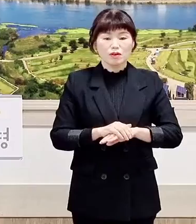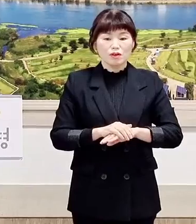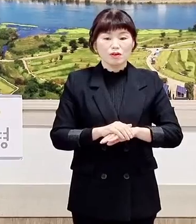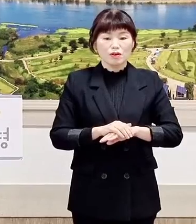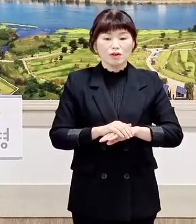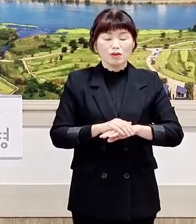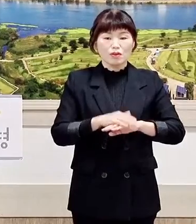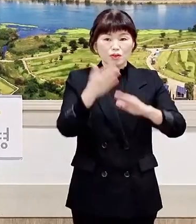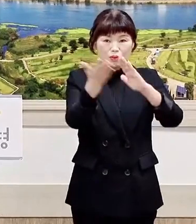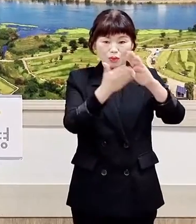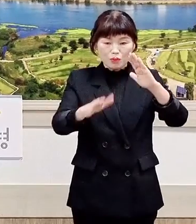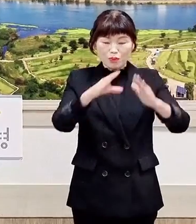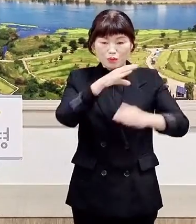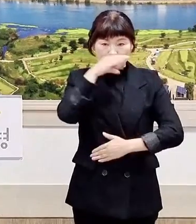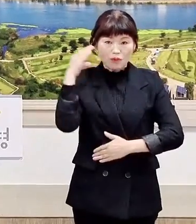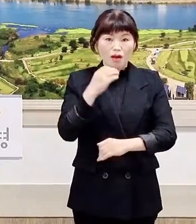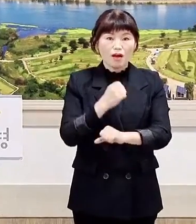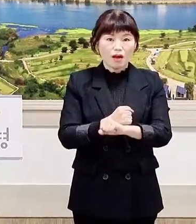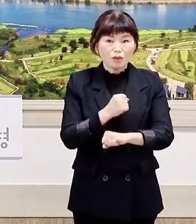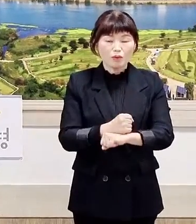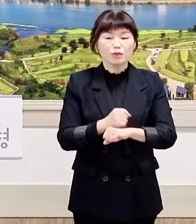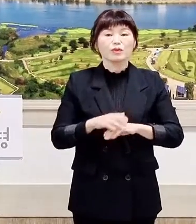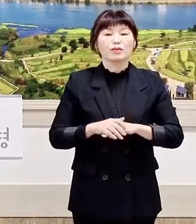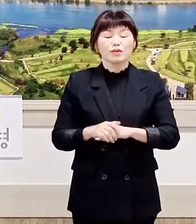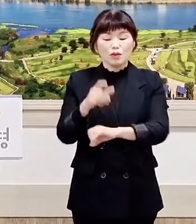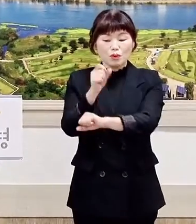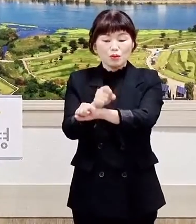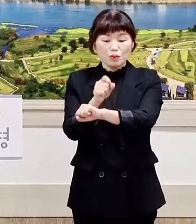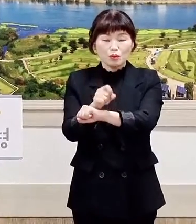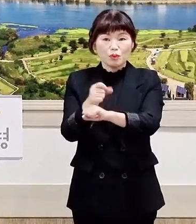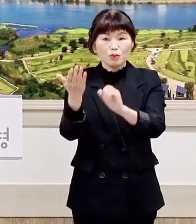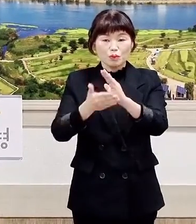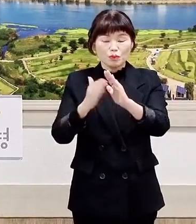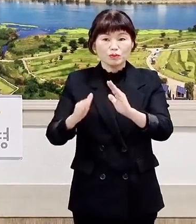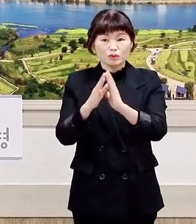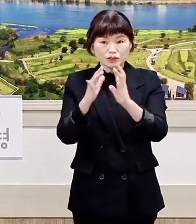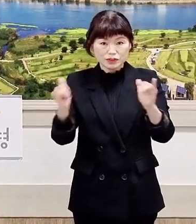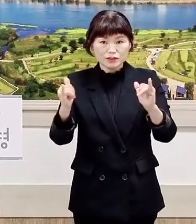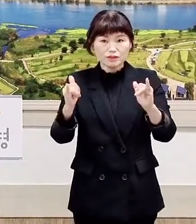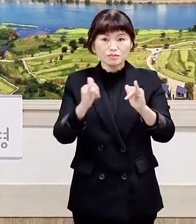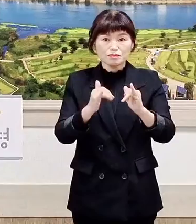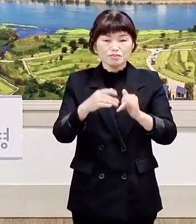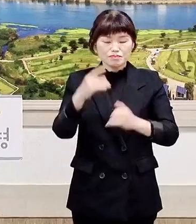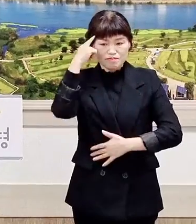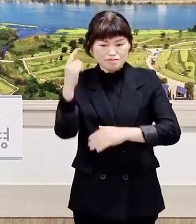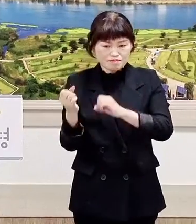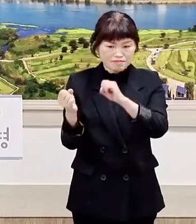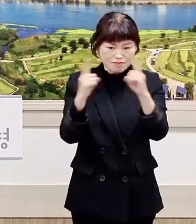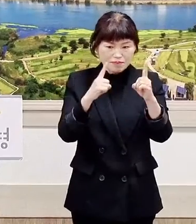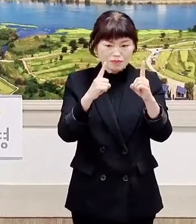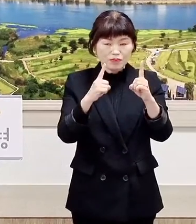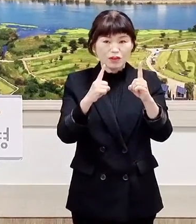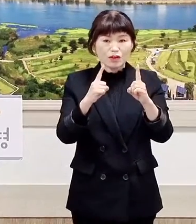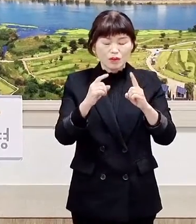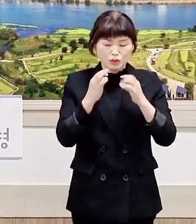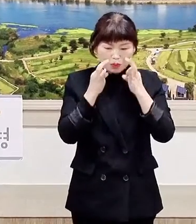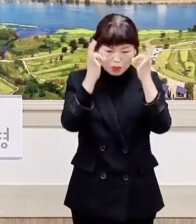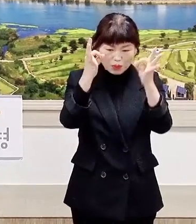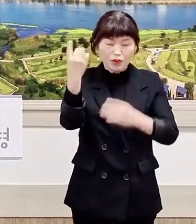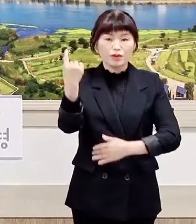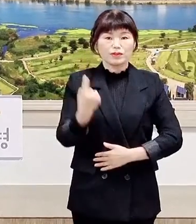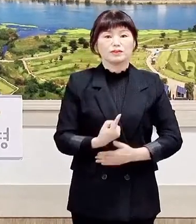통해 군 발전을 꾀하고 있는 와중이라 작금의 과거 의혹은 더욱